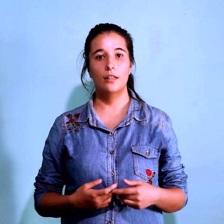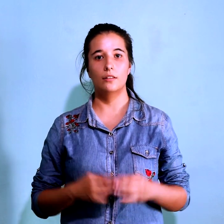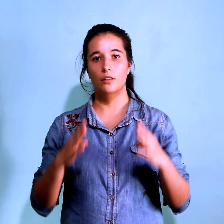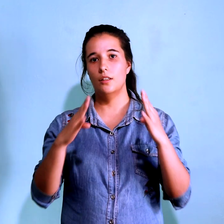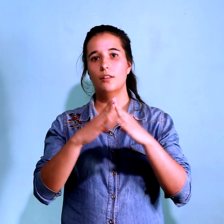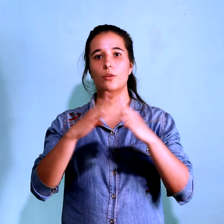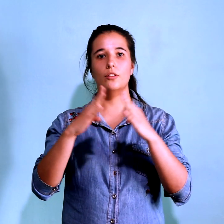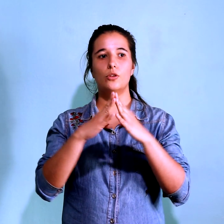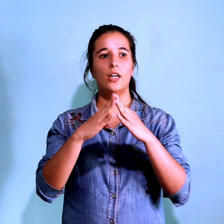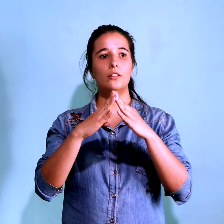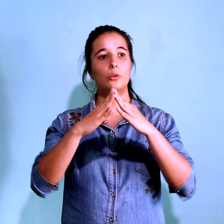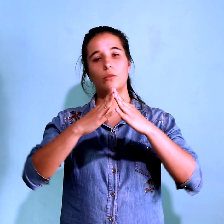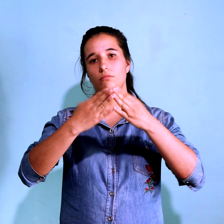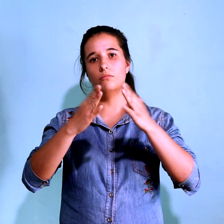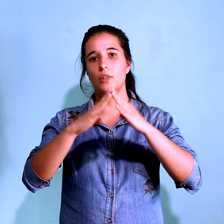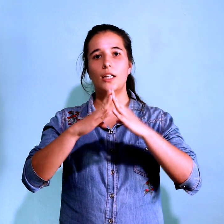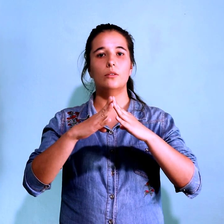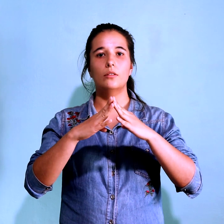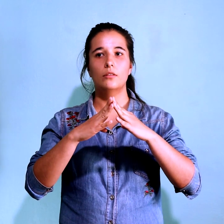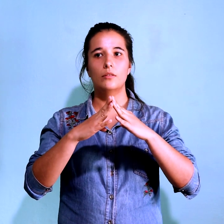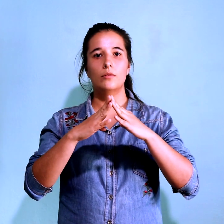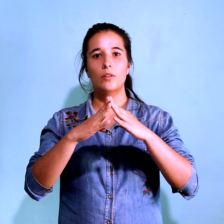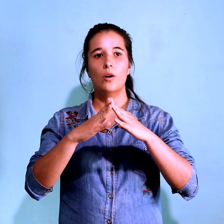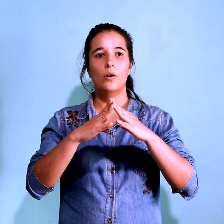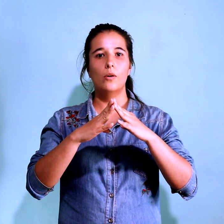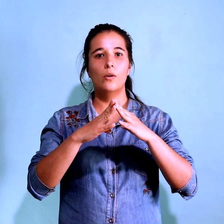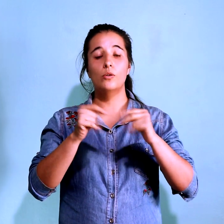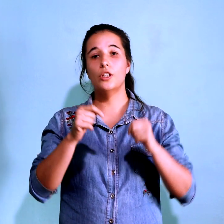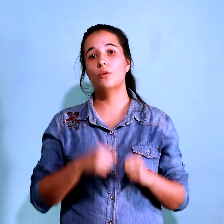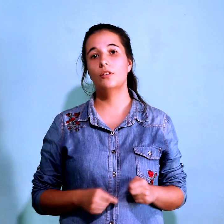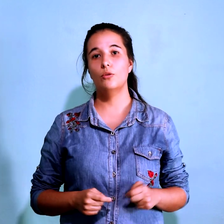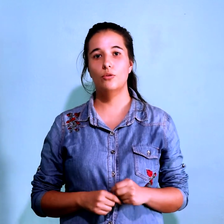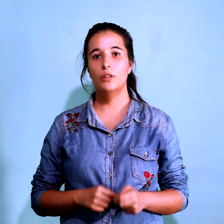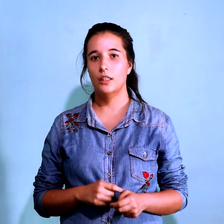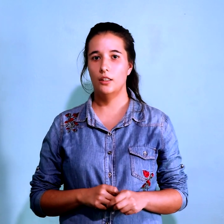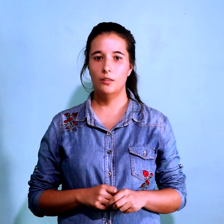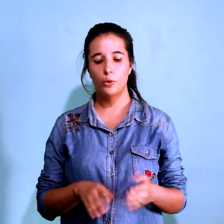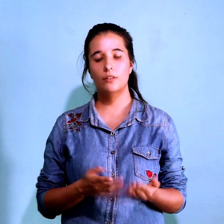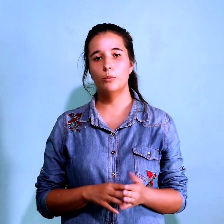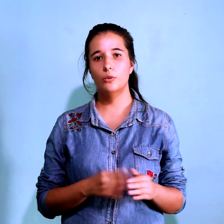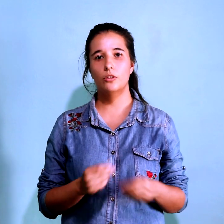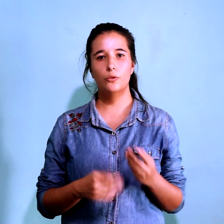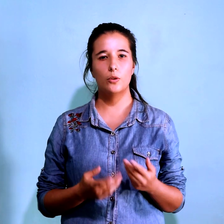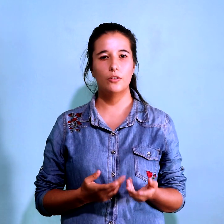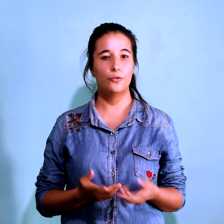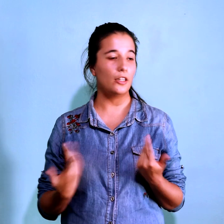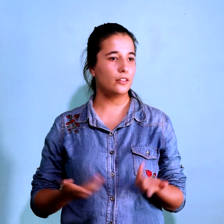casa. Esse aqui é o sinal de casa que foi integrado. Ou já o sinal de estudar, que, por exemplo, se fosse fazer